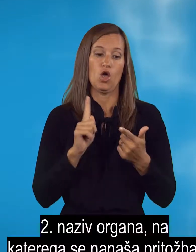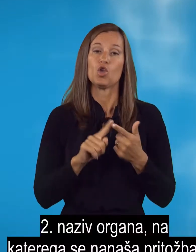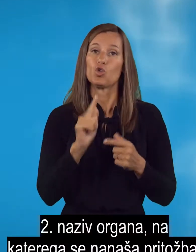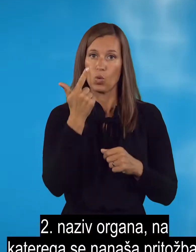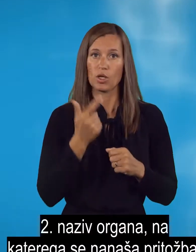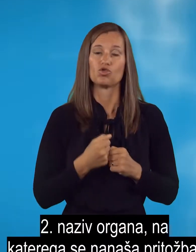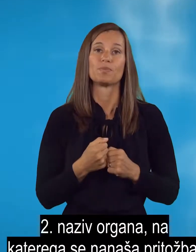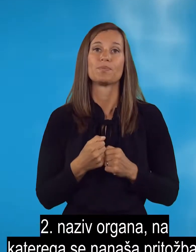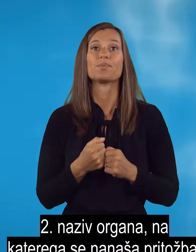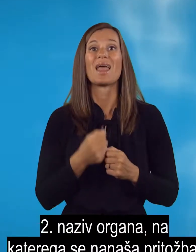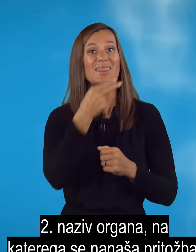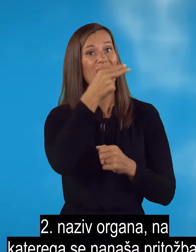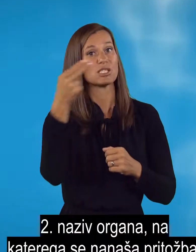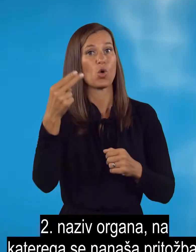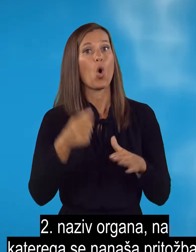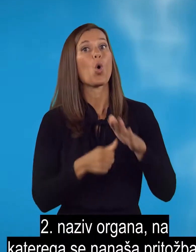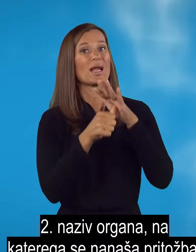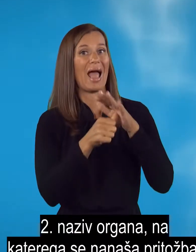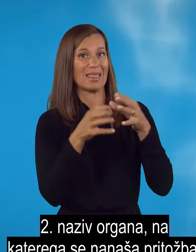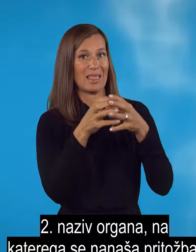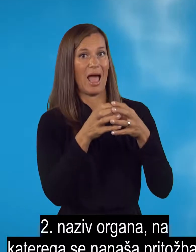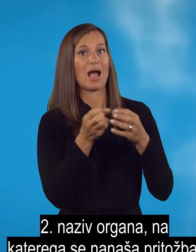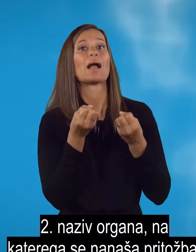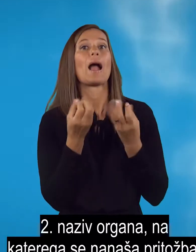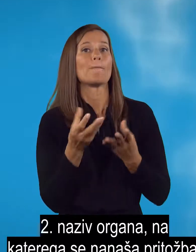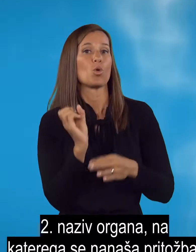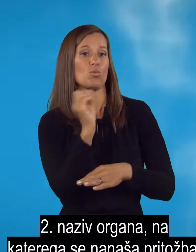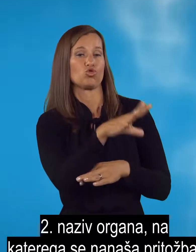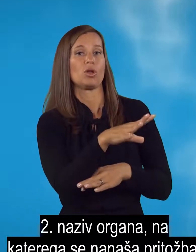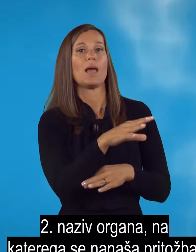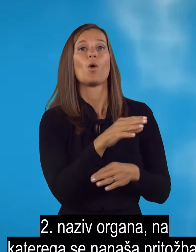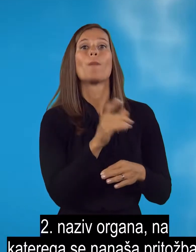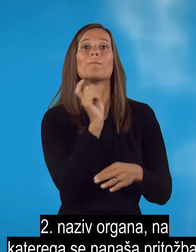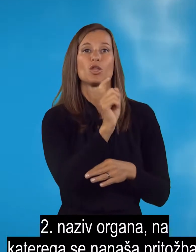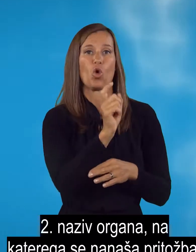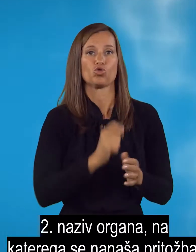Drugič, naziv organa, na katerega se nanaša pritožba.